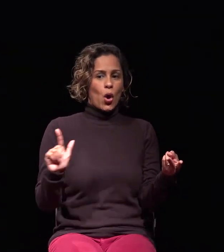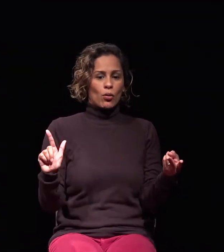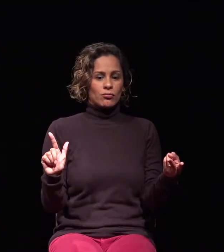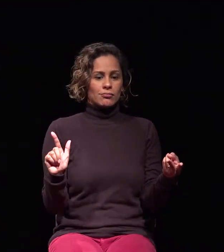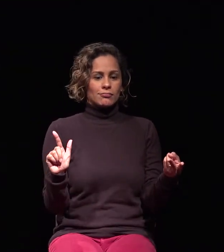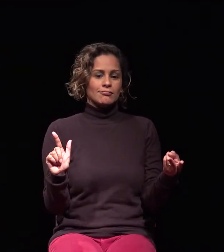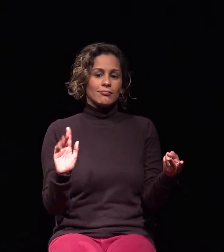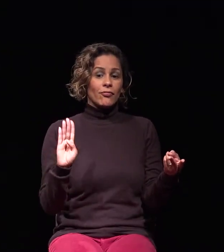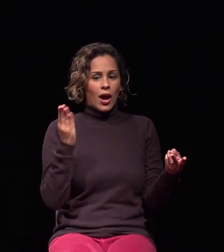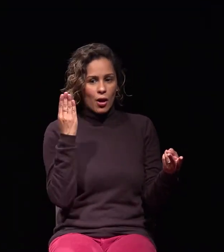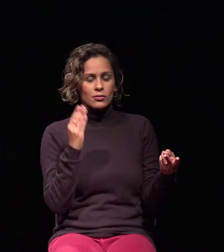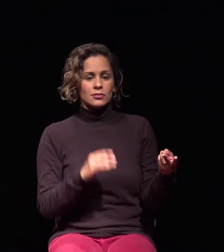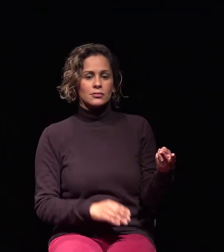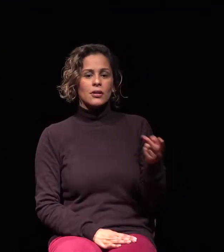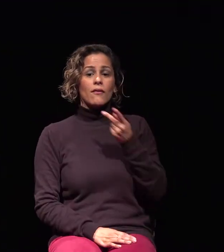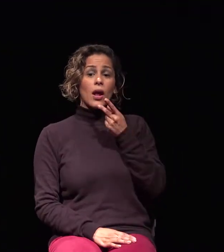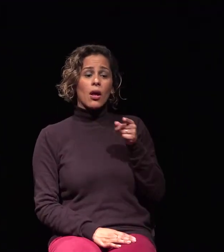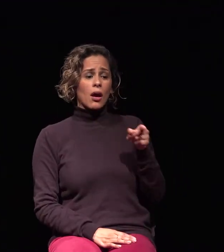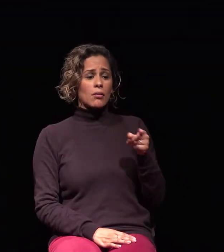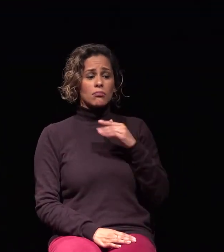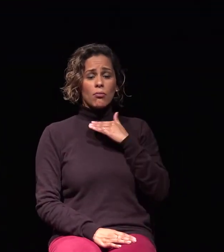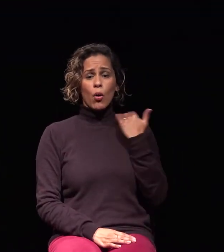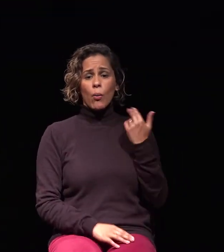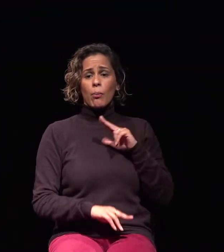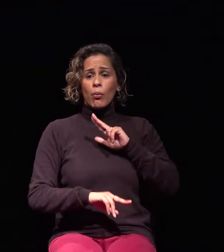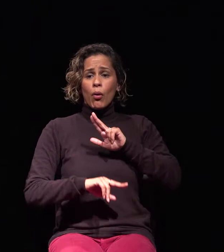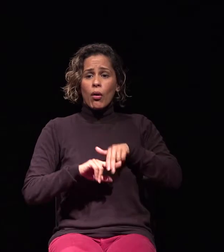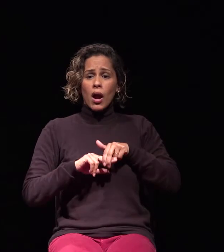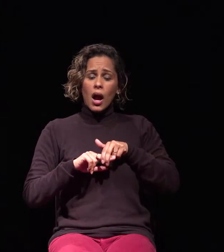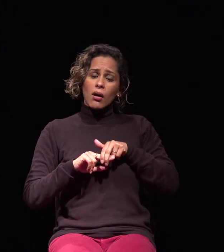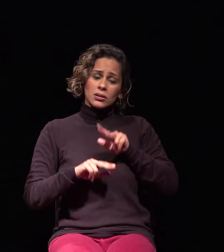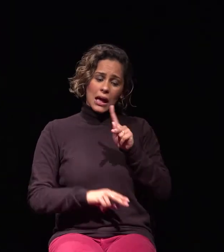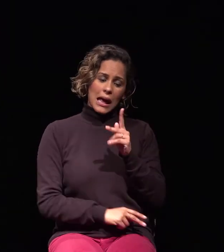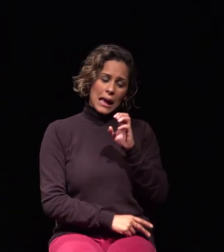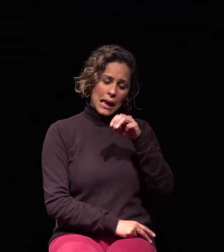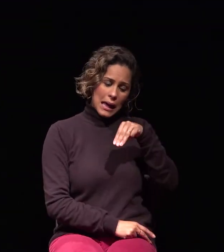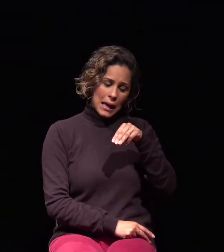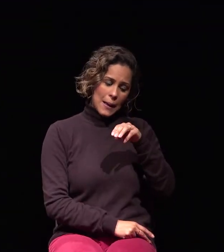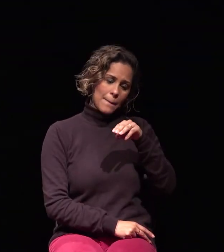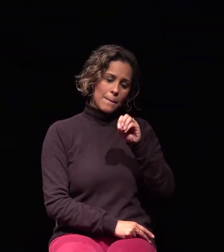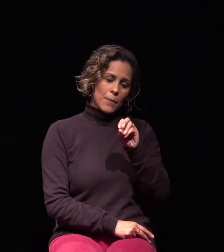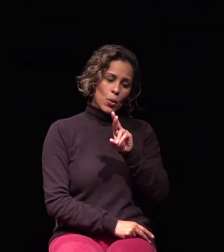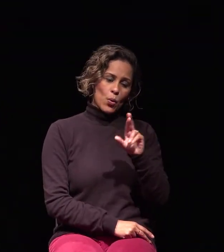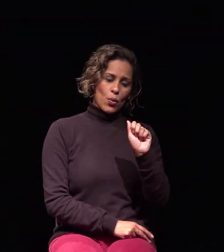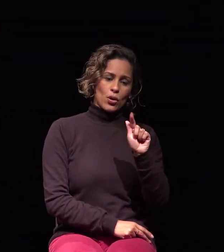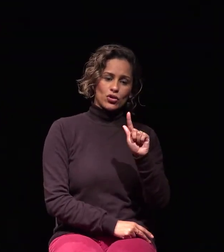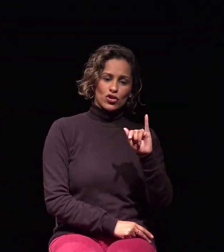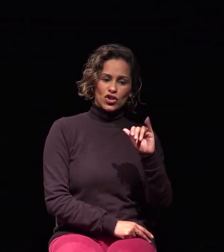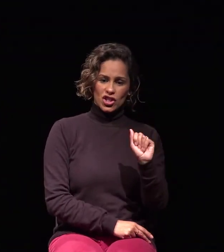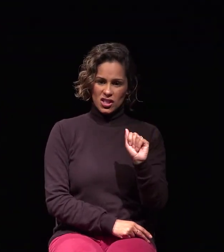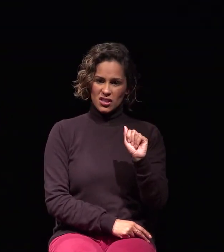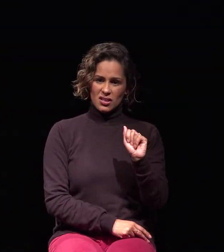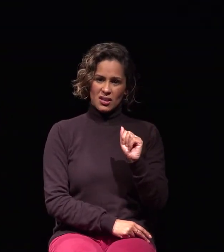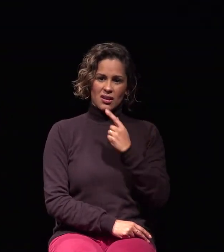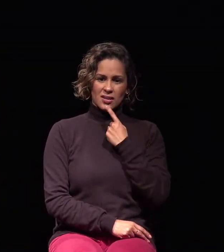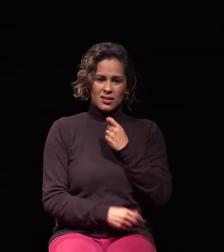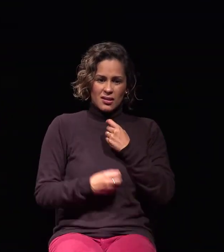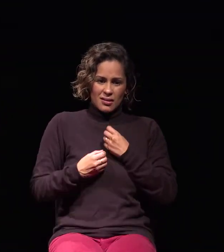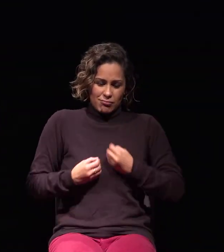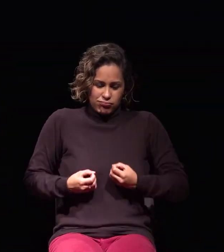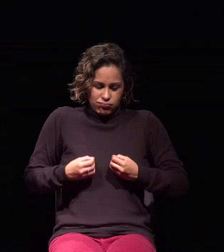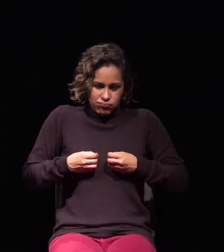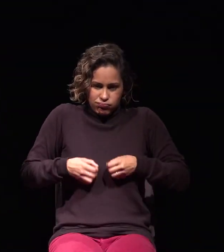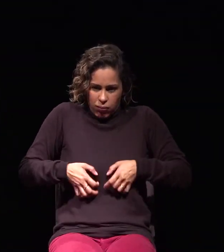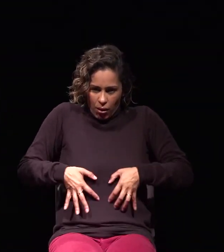disseram que ela tinha morrido por hemorragia interna. Estava lá no atestado, né, na certidão de óbito.